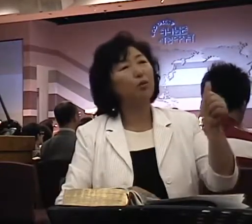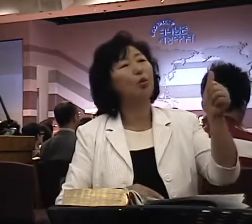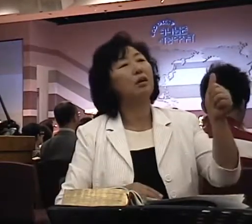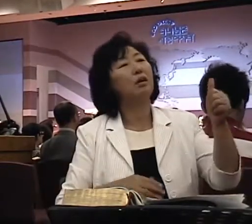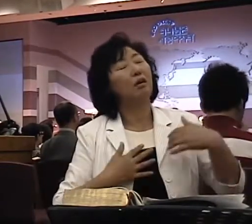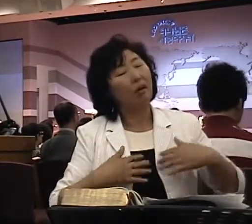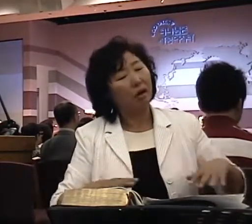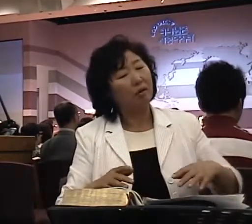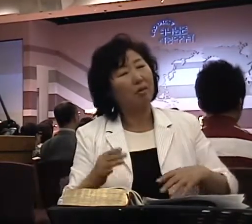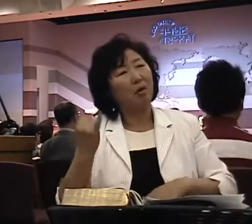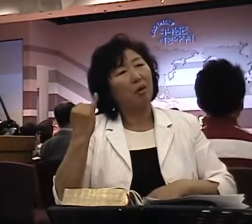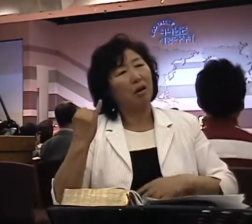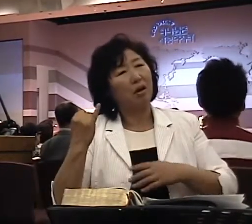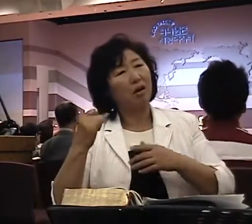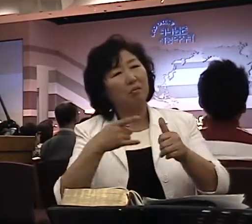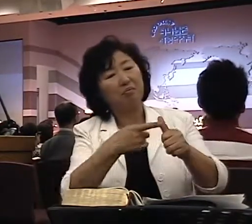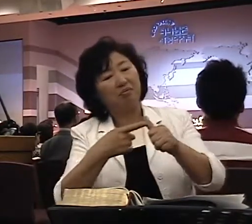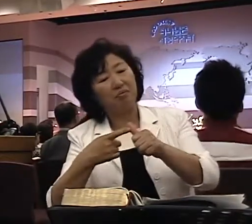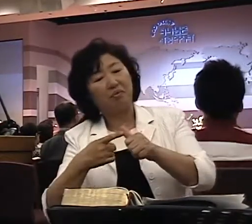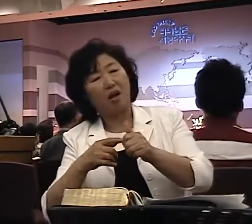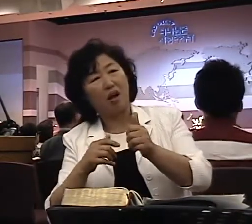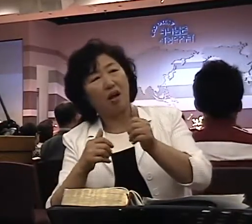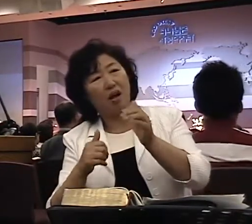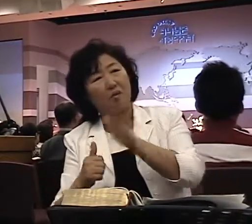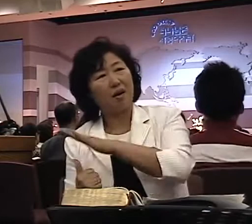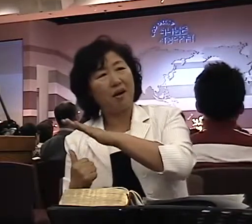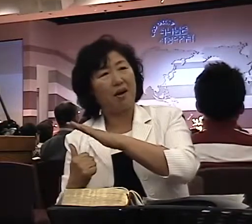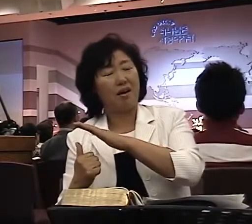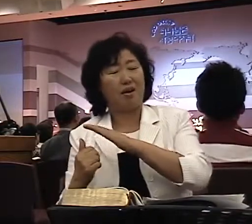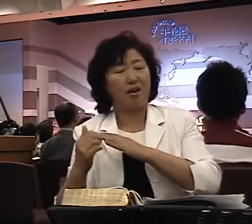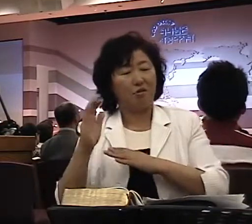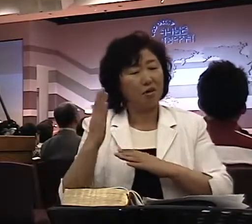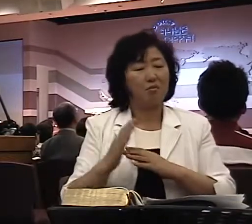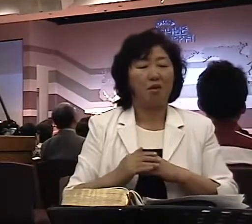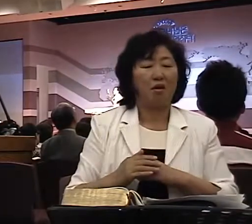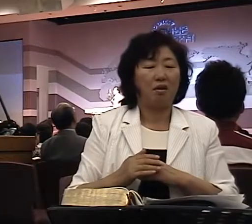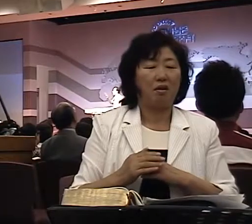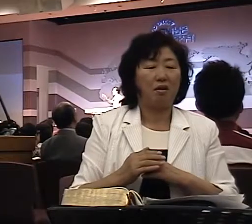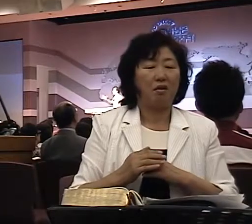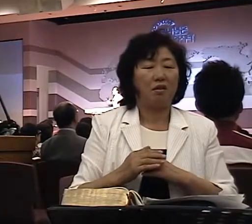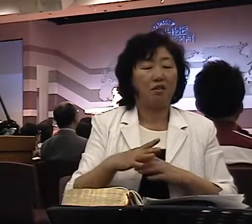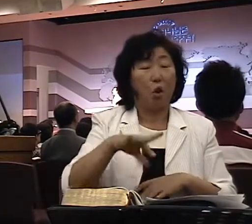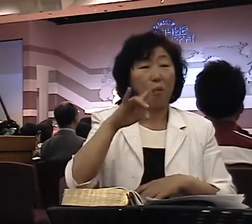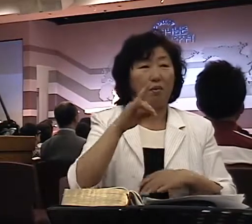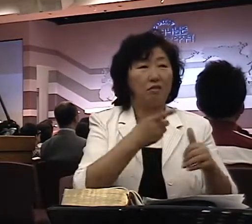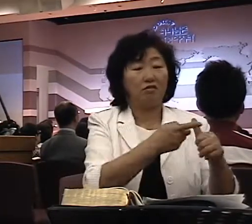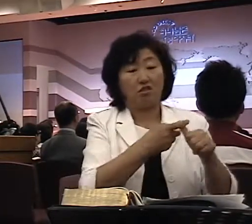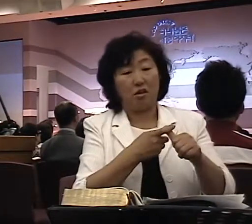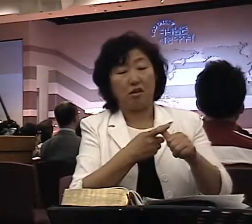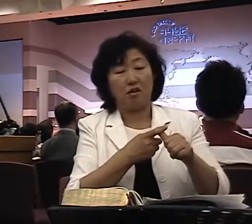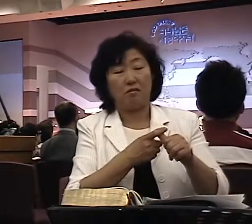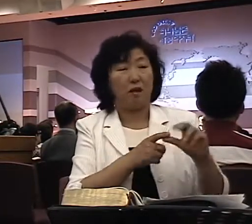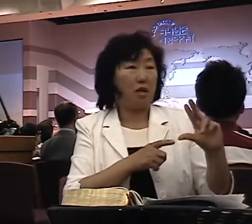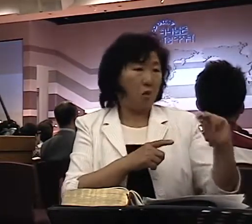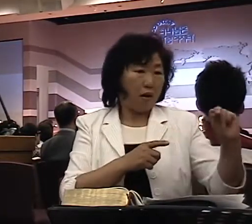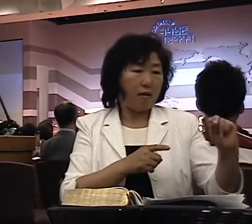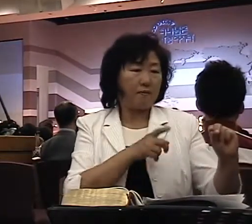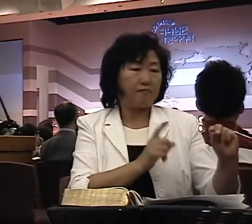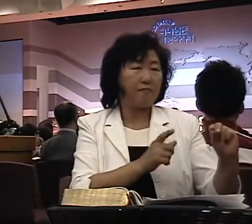요셉은 그 유혹에 넘어갔을 것입니다. 처음에 그 유혹에 대해서는 노하고 막강한 모습을